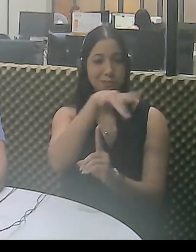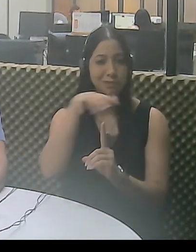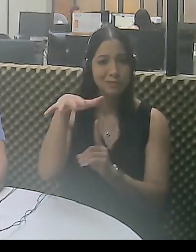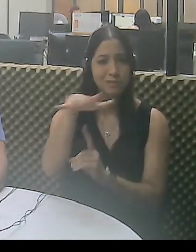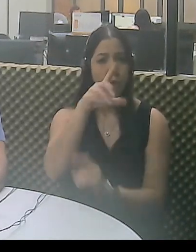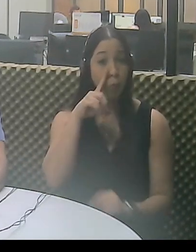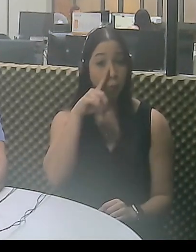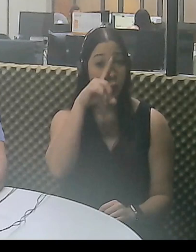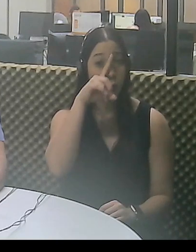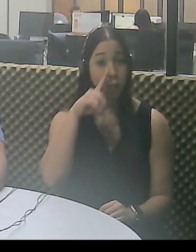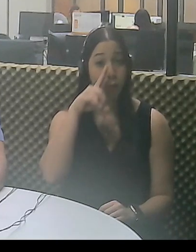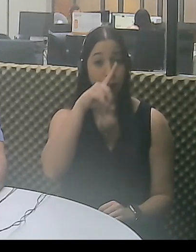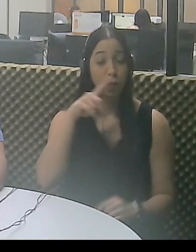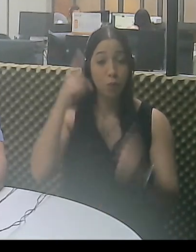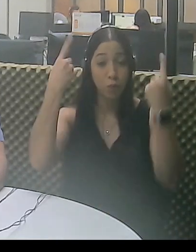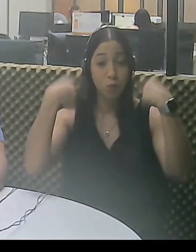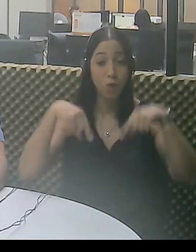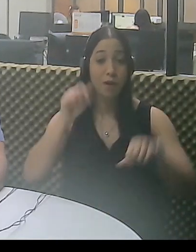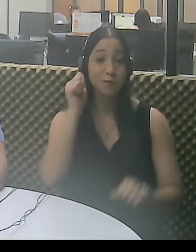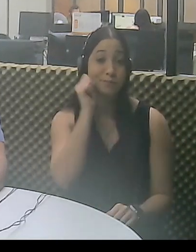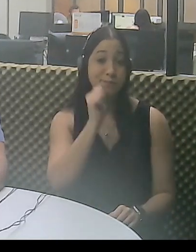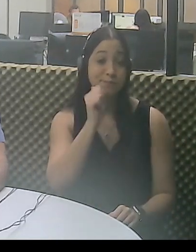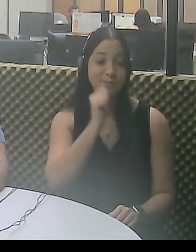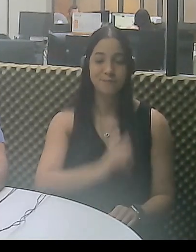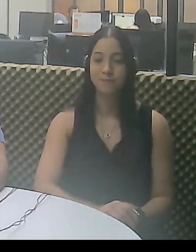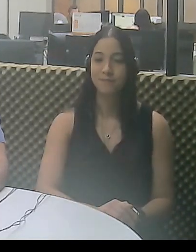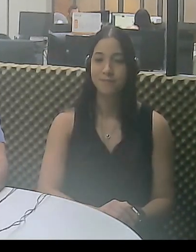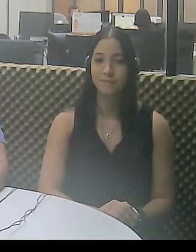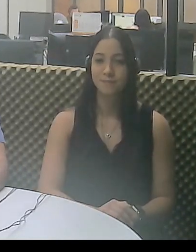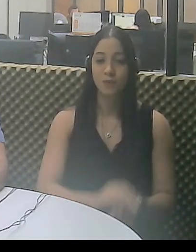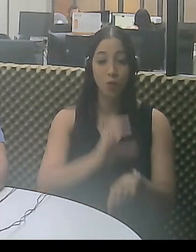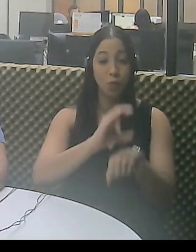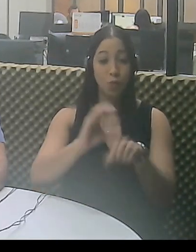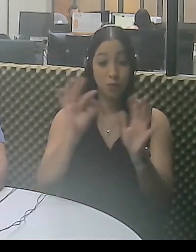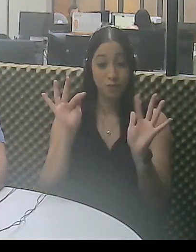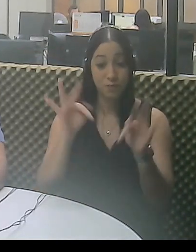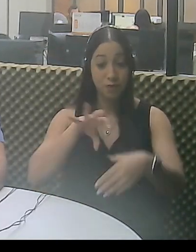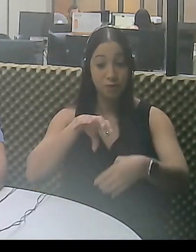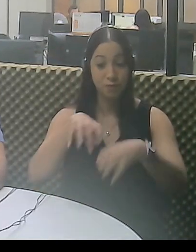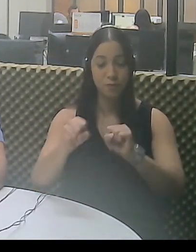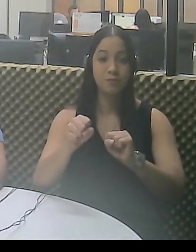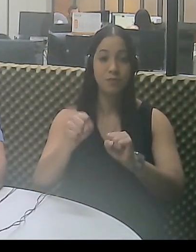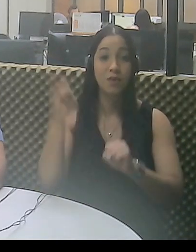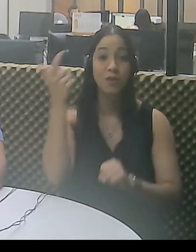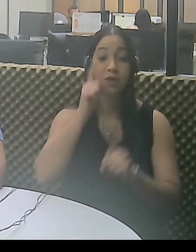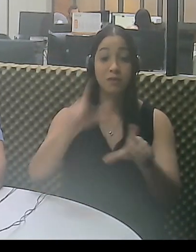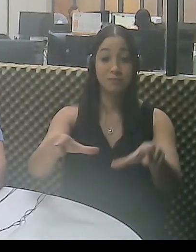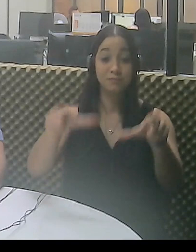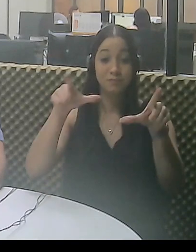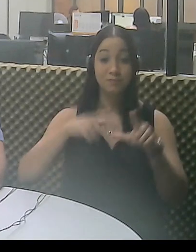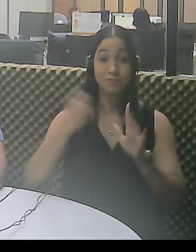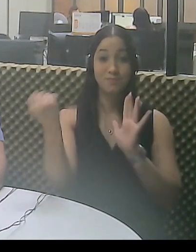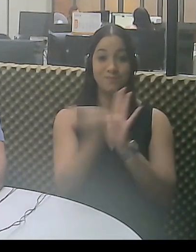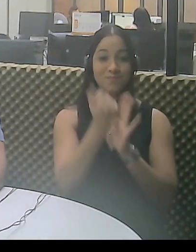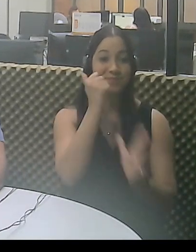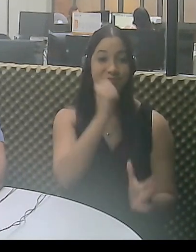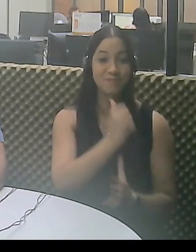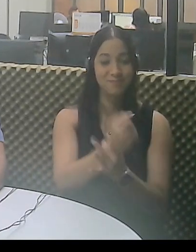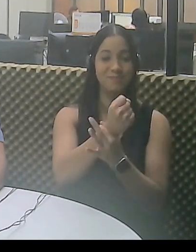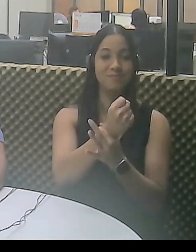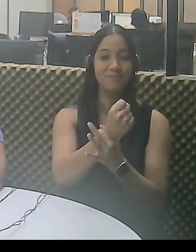causem risco à integridade de mulheres. Ao final da capacitação, os participantes receberão o selo Mulheres